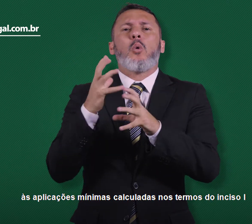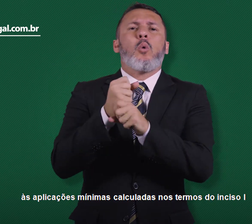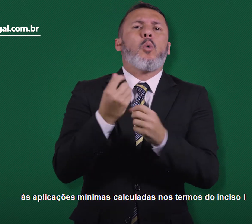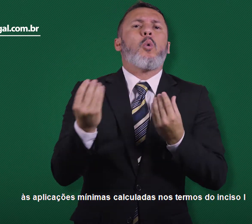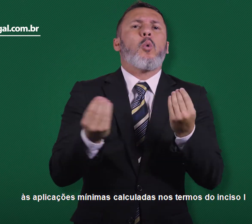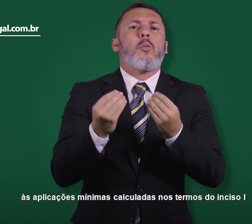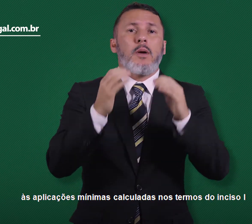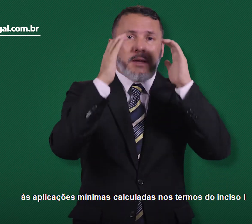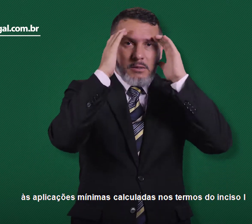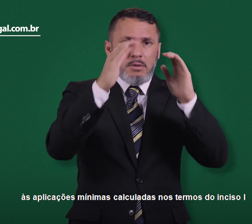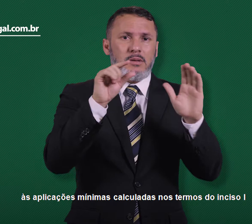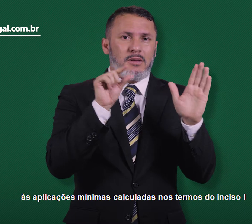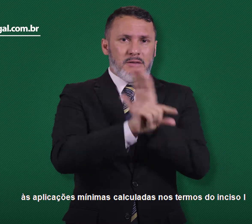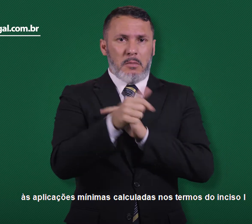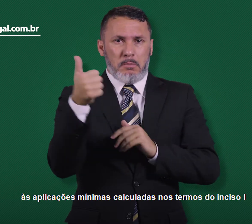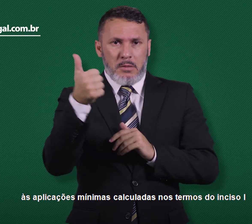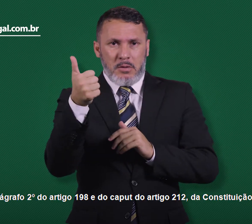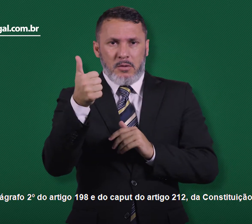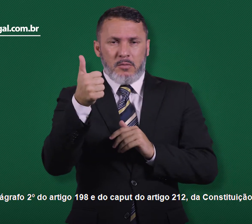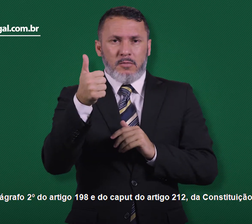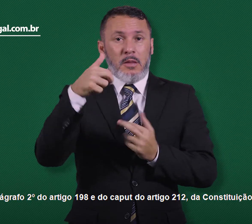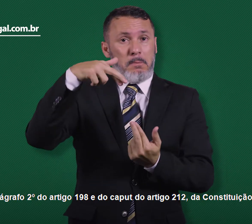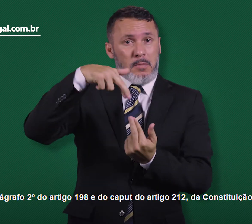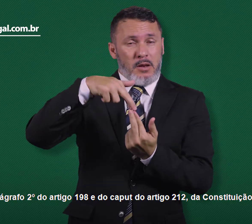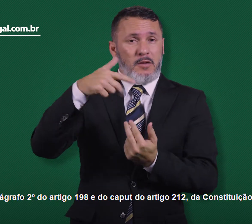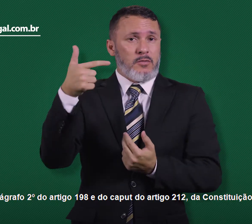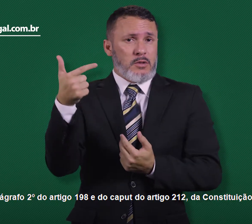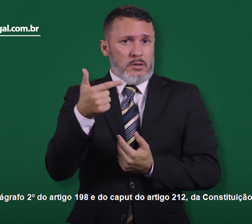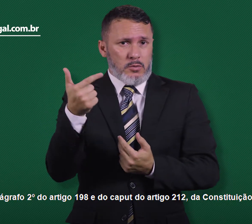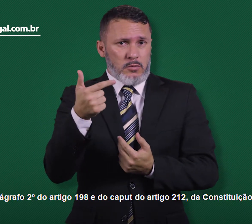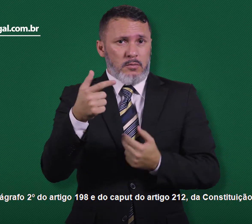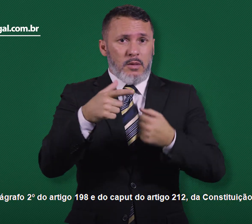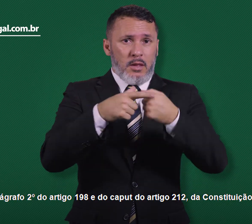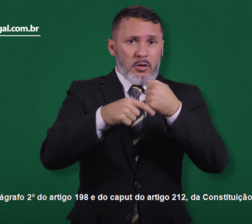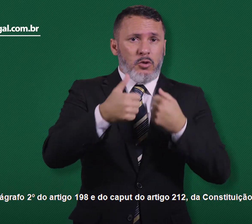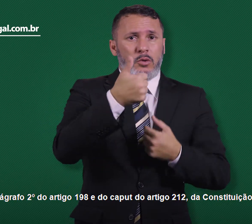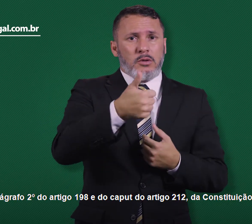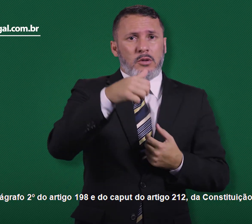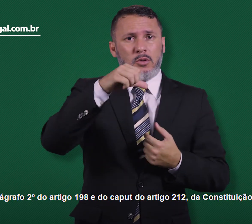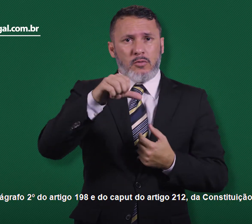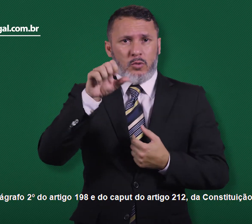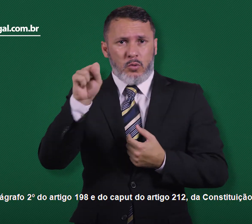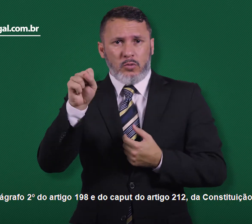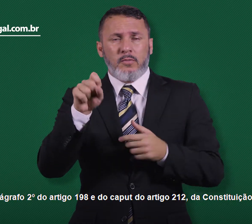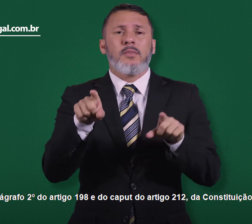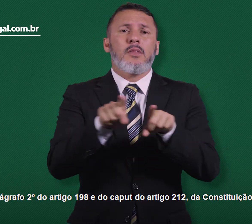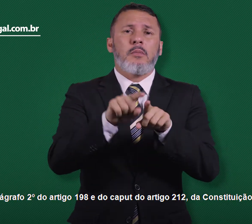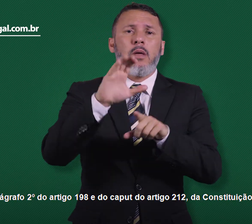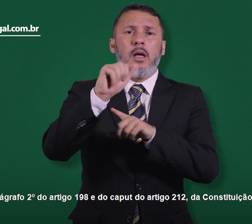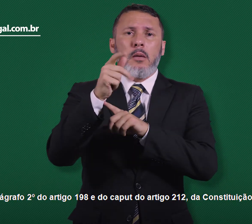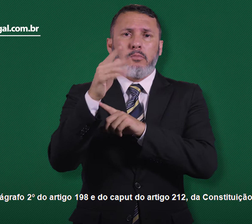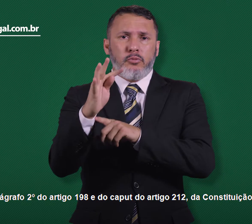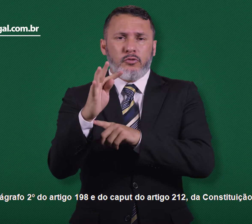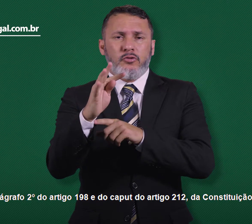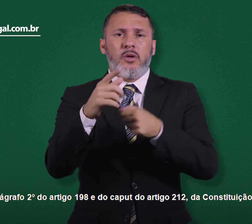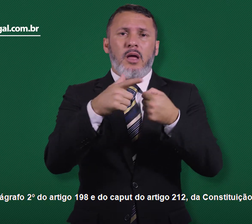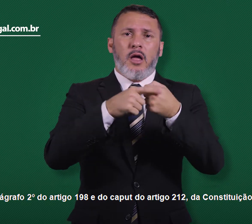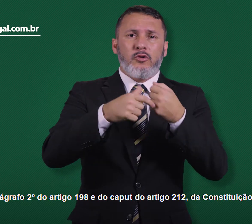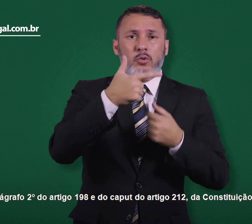nos termos do inciso 1º do parágrafo 2º do artigo 198 e do caput do artigo